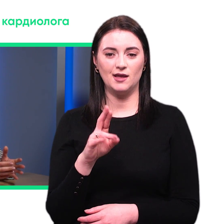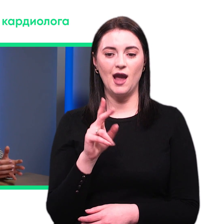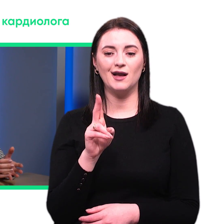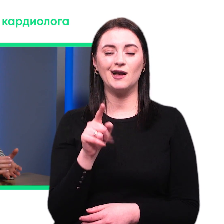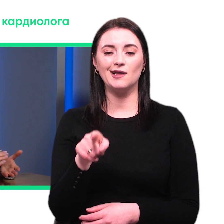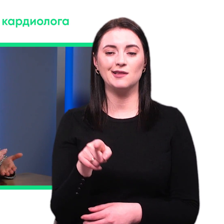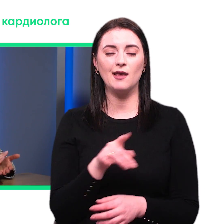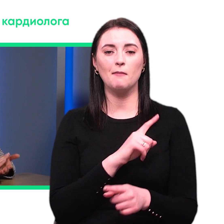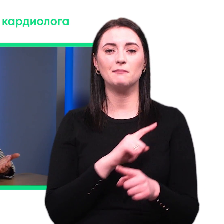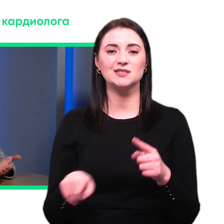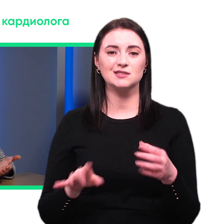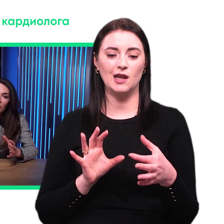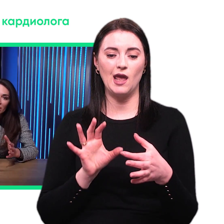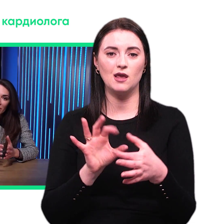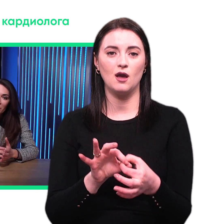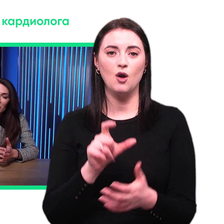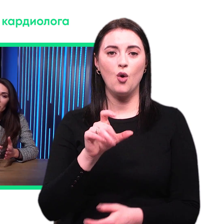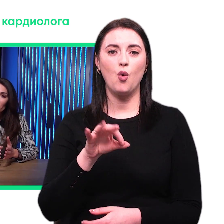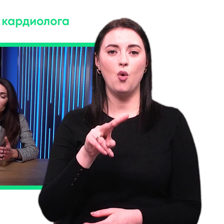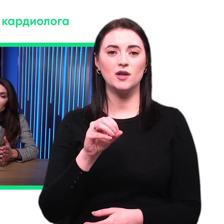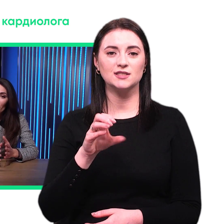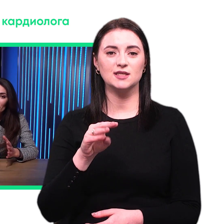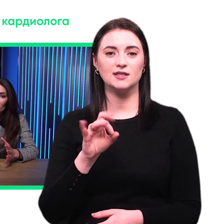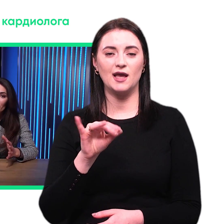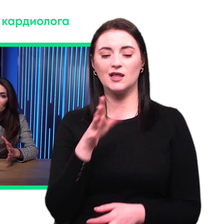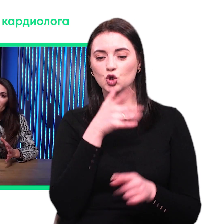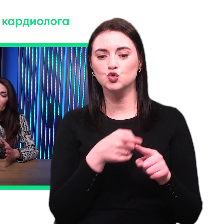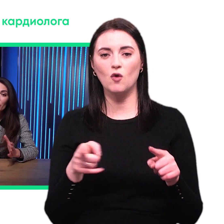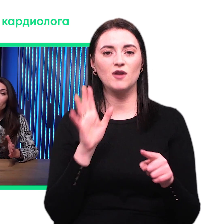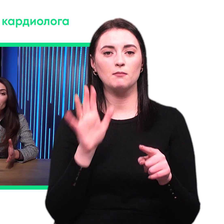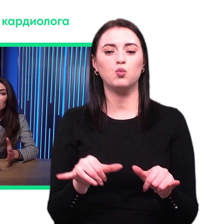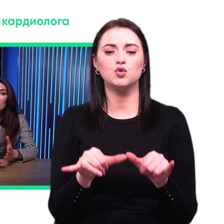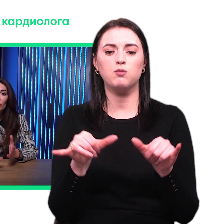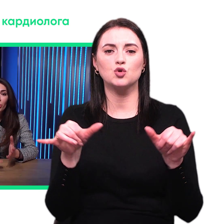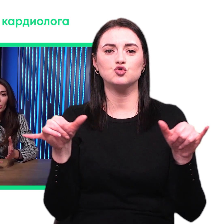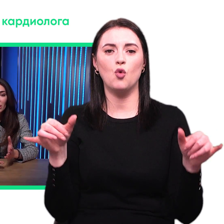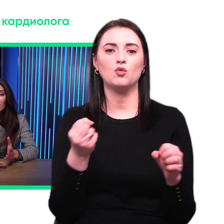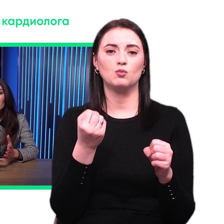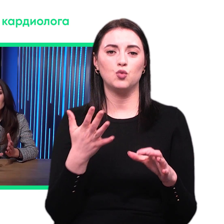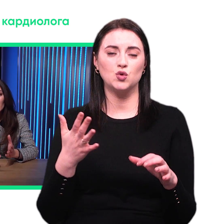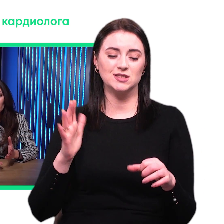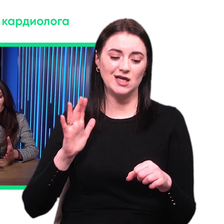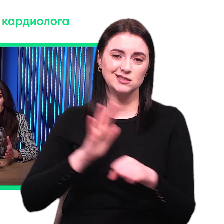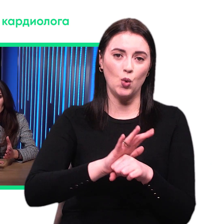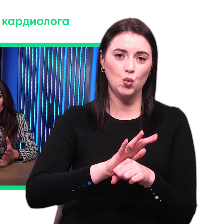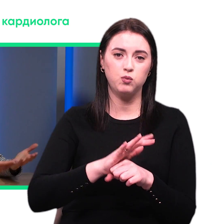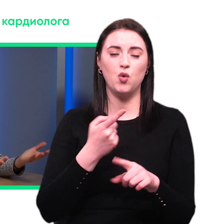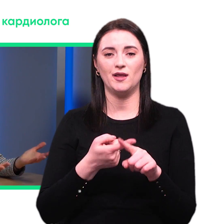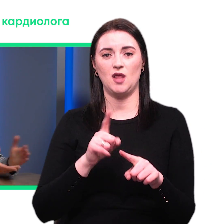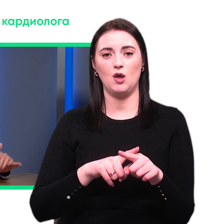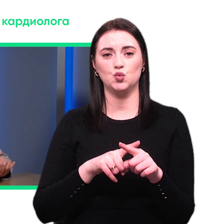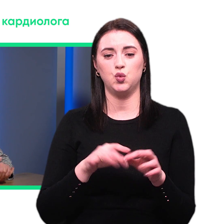быстрее присоединится холестерин, со временем его будет больше, больше, больше, и он просто закупорит эту